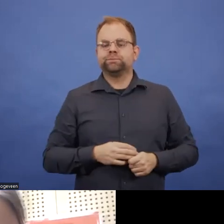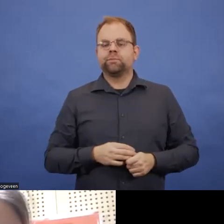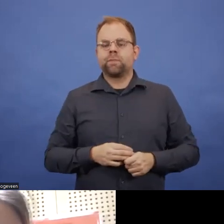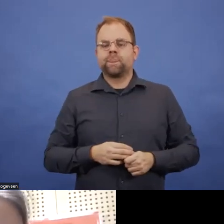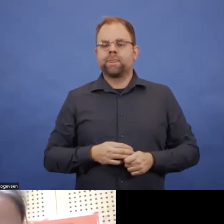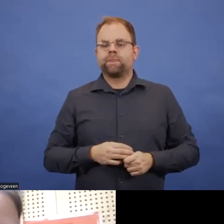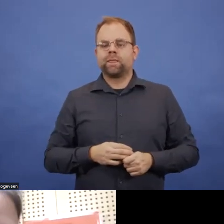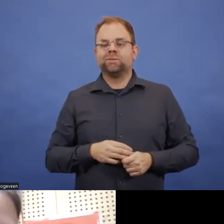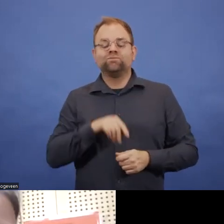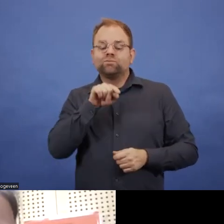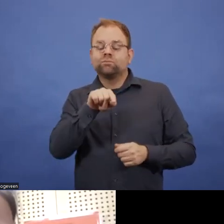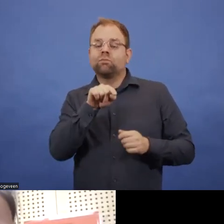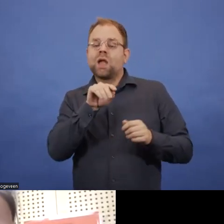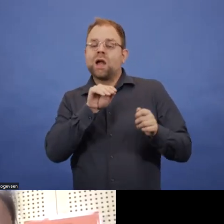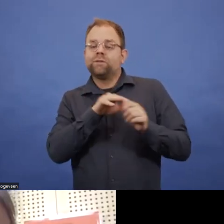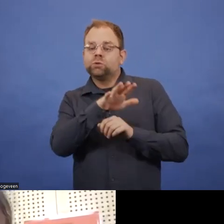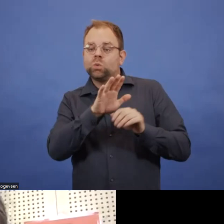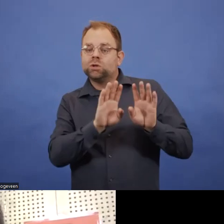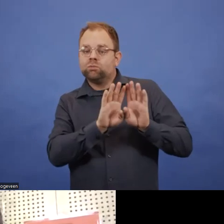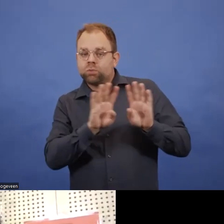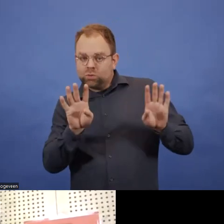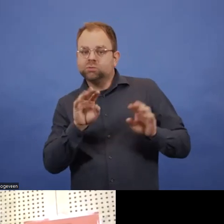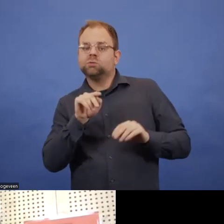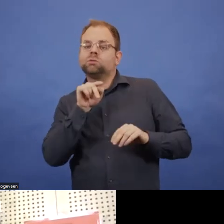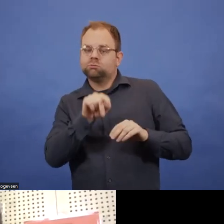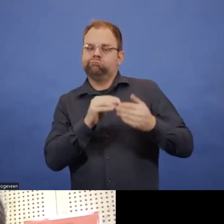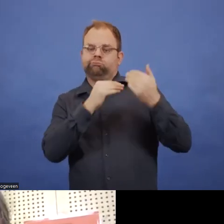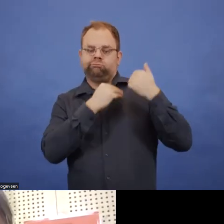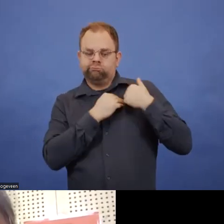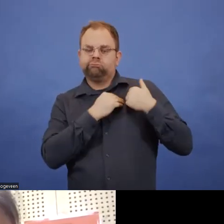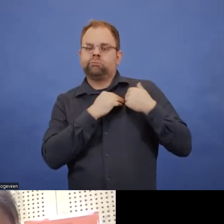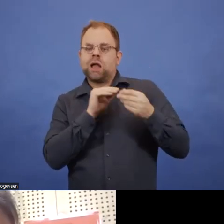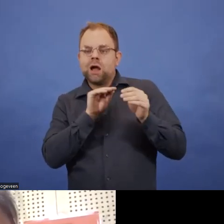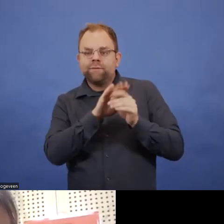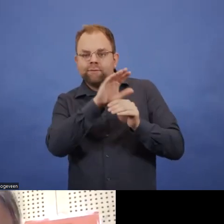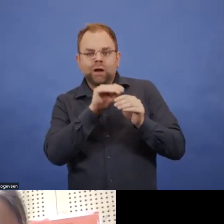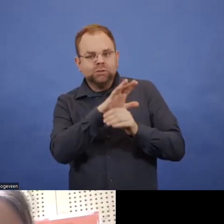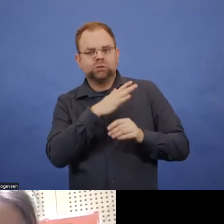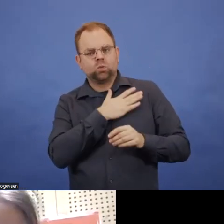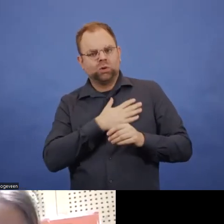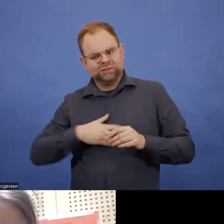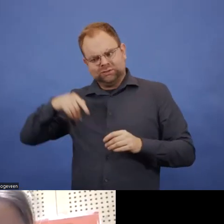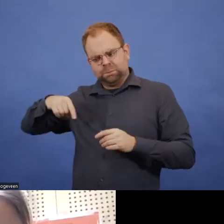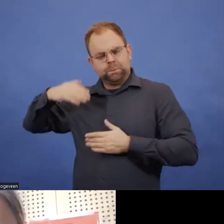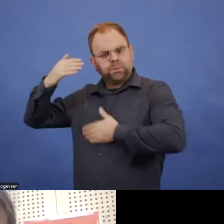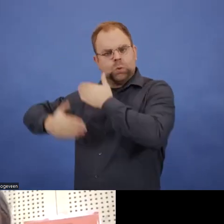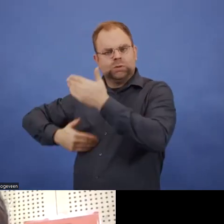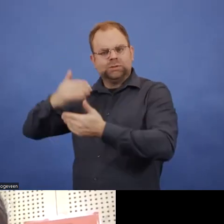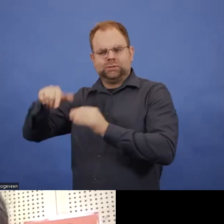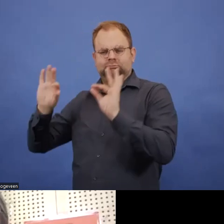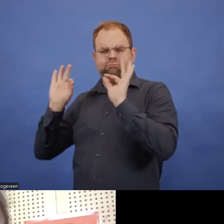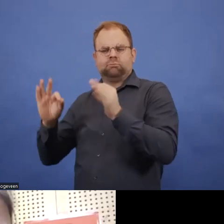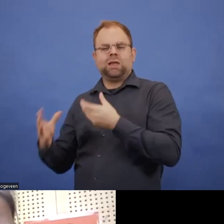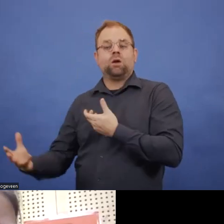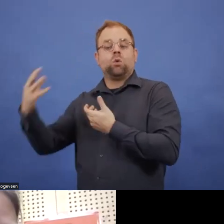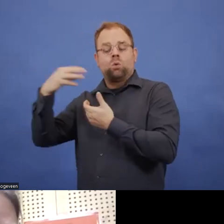Entonces, esto es lo que nos asegurará que tendremos la participación significativa a través de los informes,